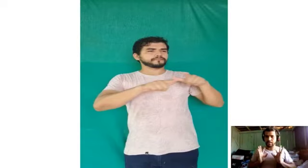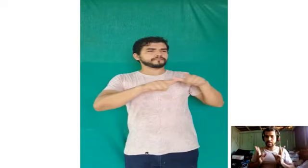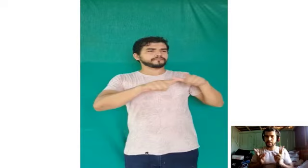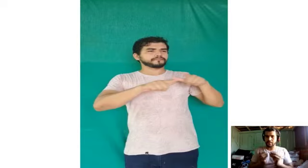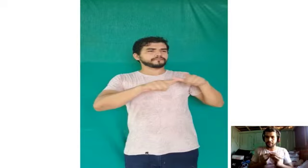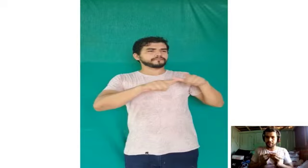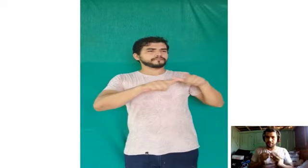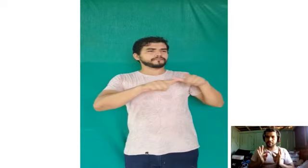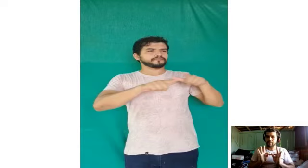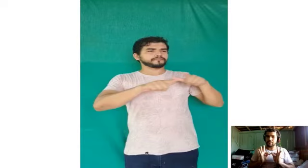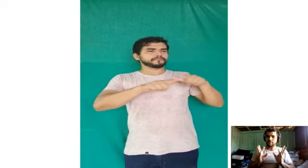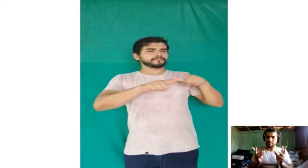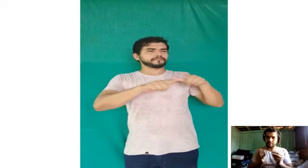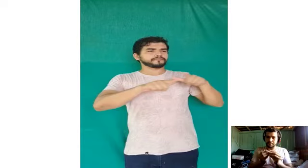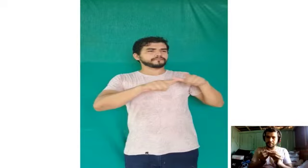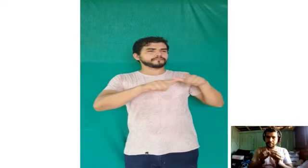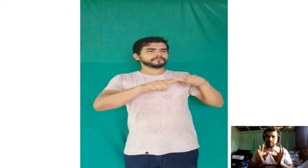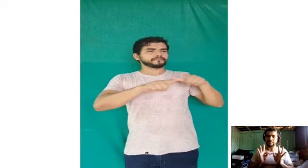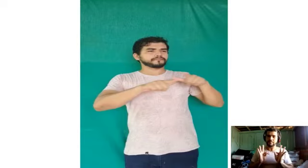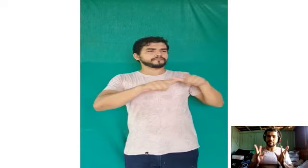assim.